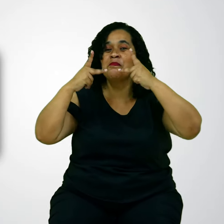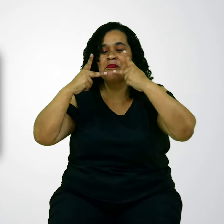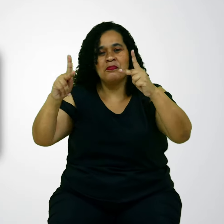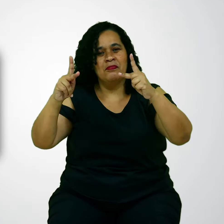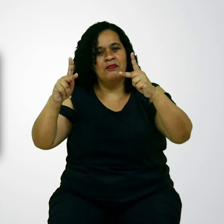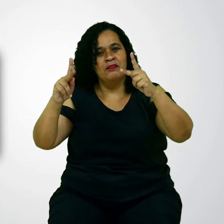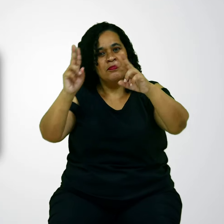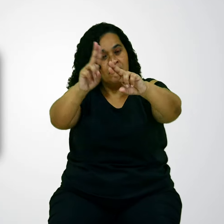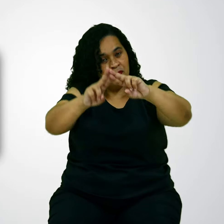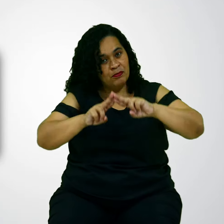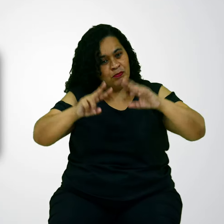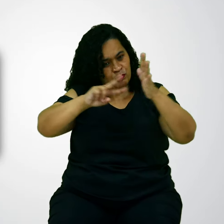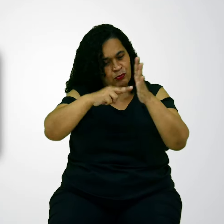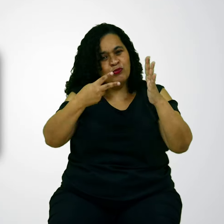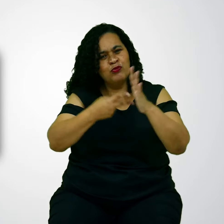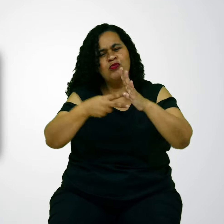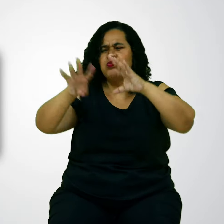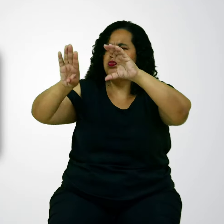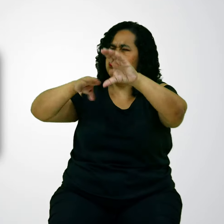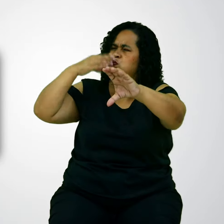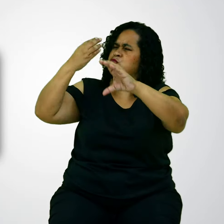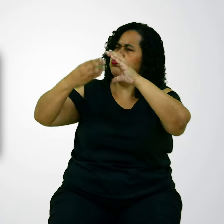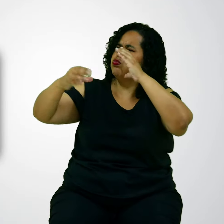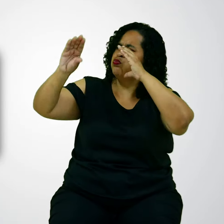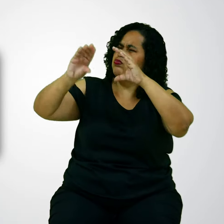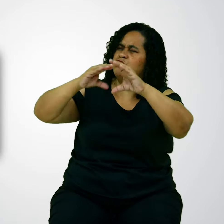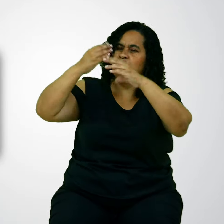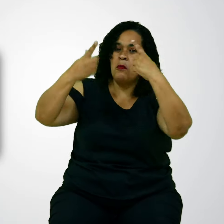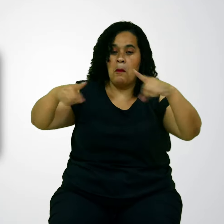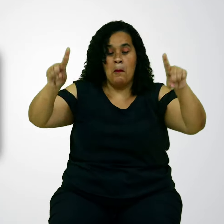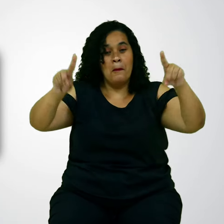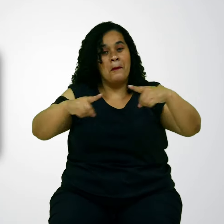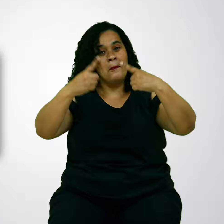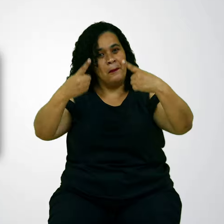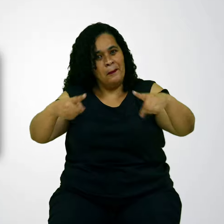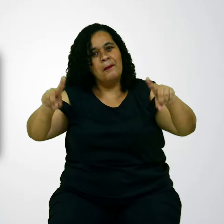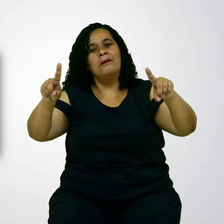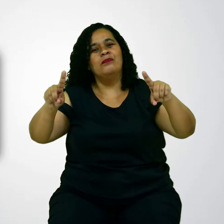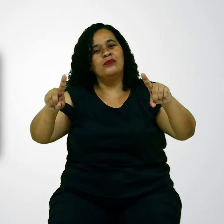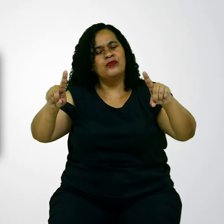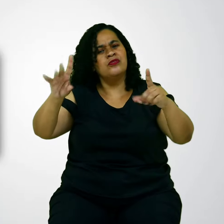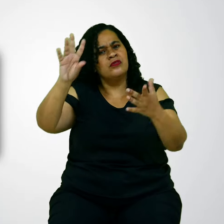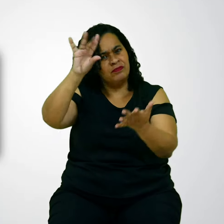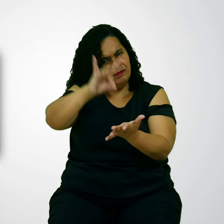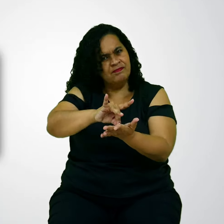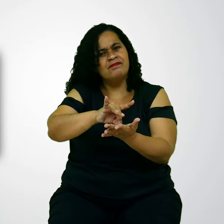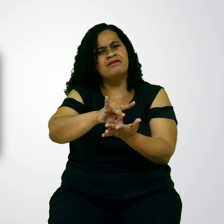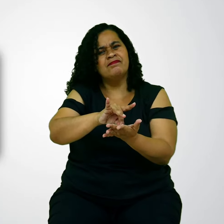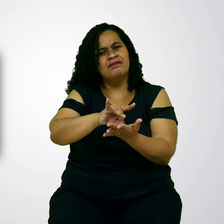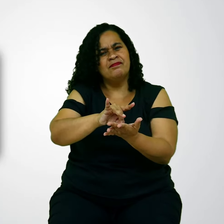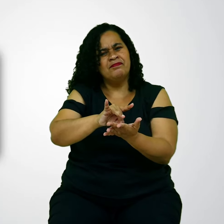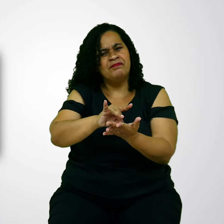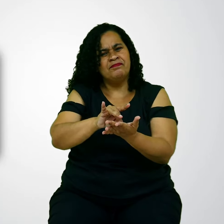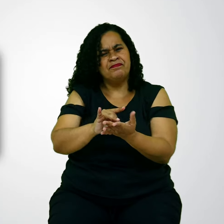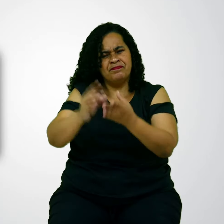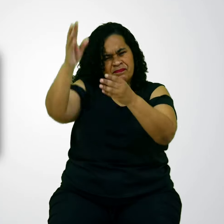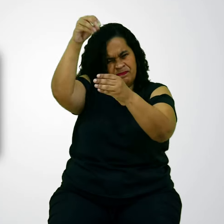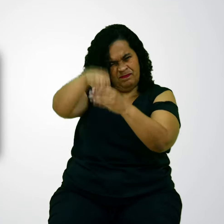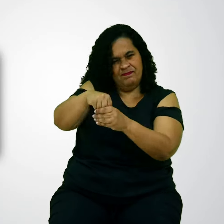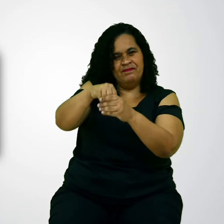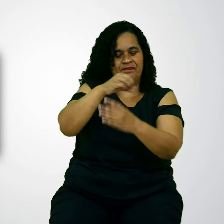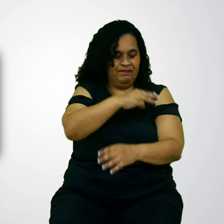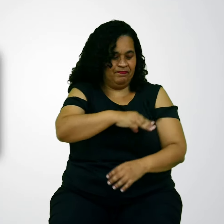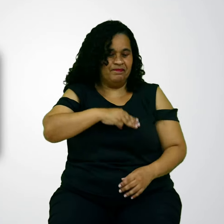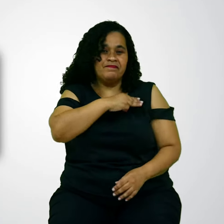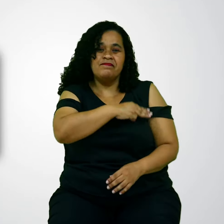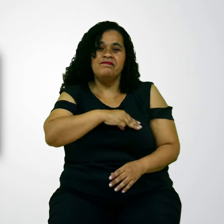ser usado por Deus agora no ministério de louvor. A igreja tem a missão e você faz parte da missão da igreja. Você está dentro da missão. Você está